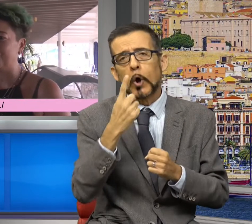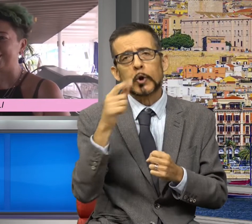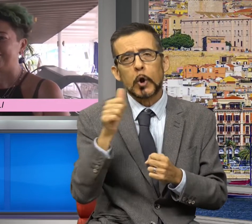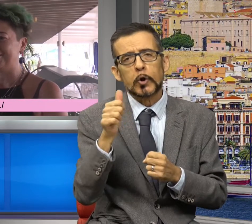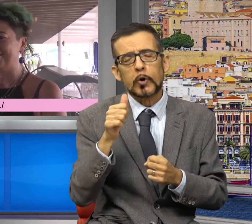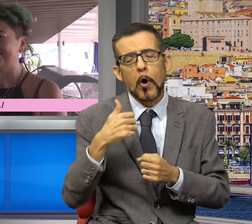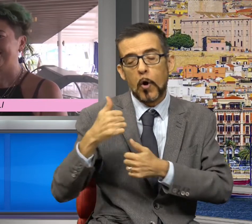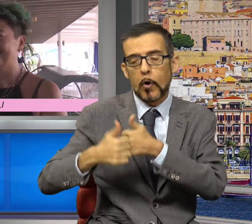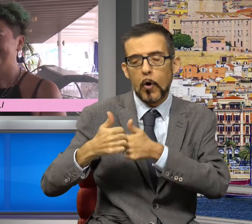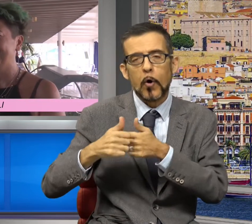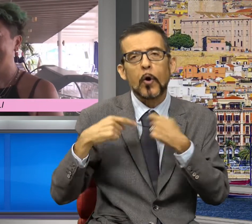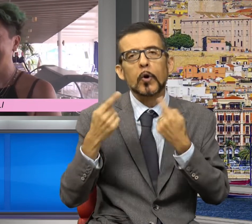prodotti.